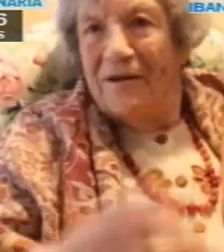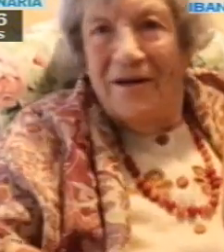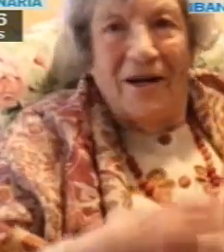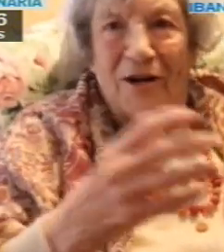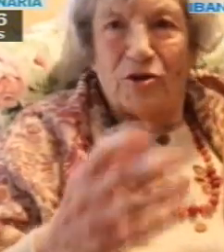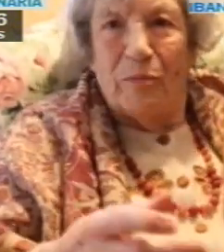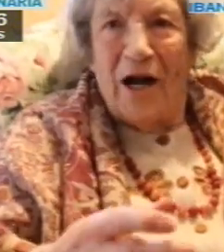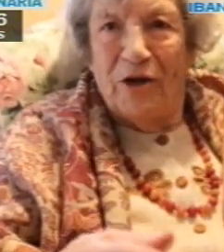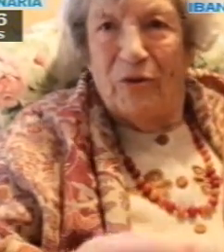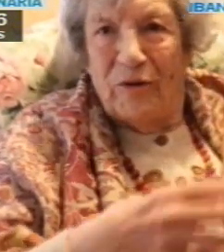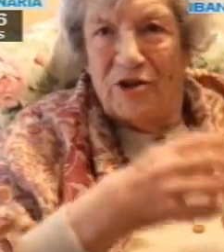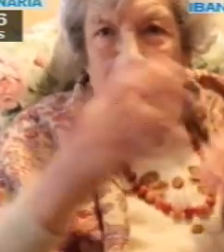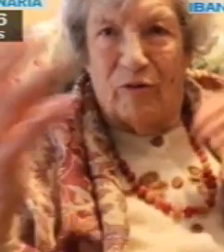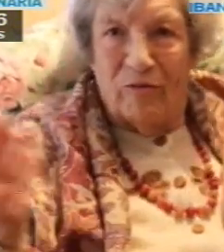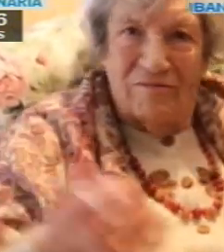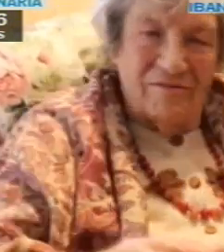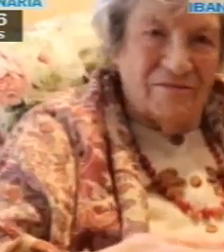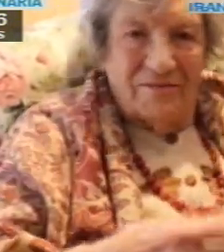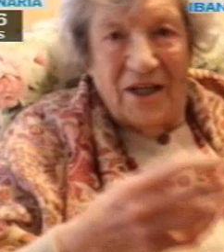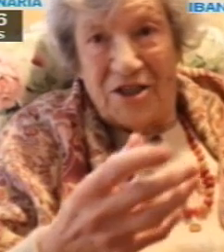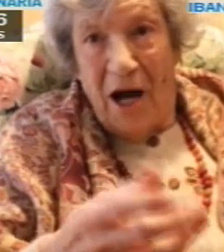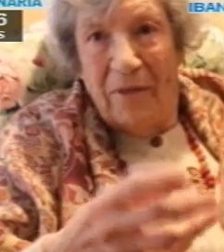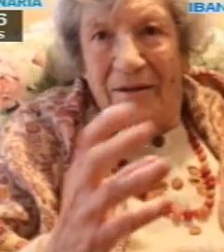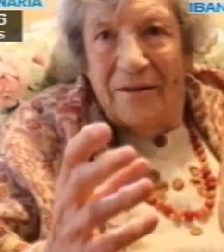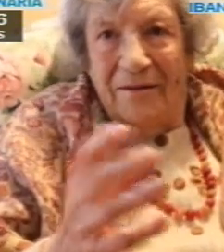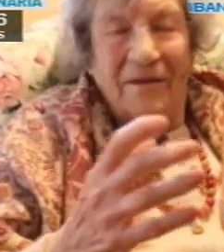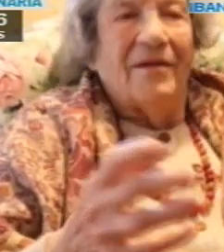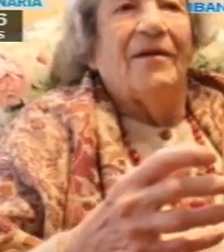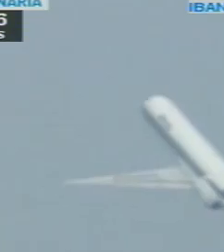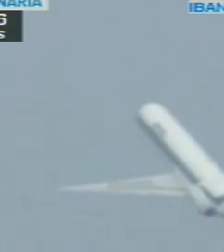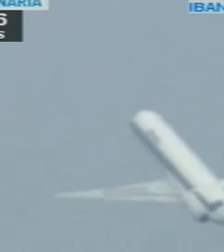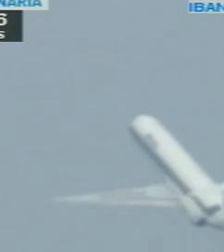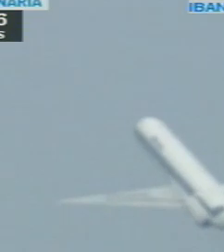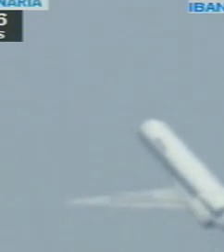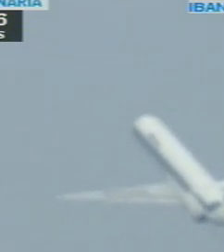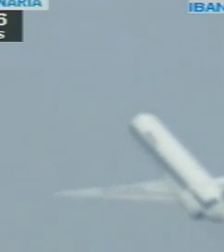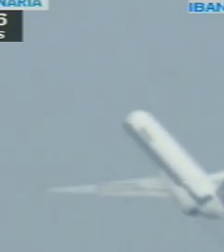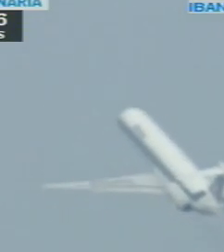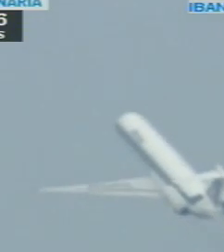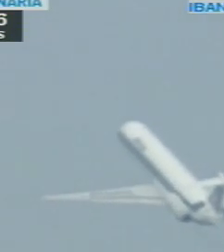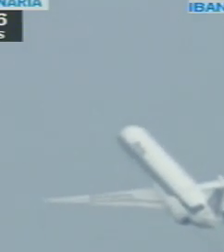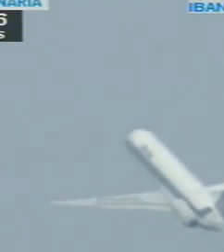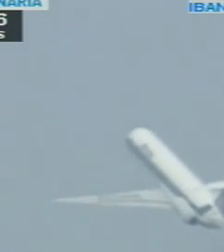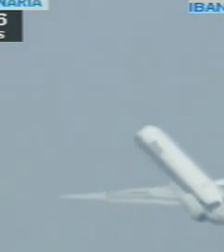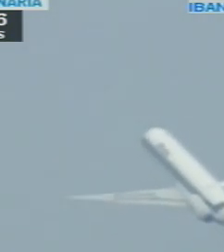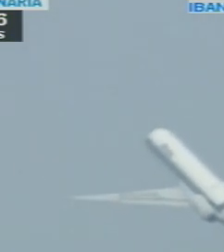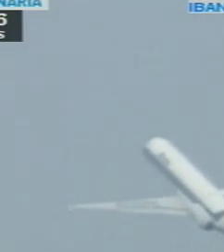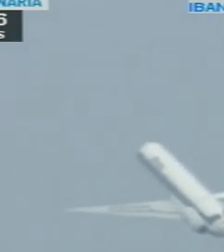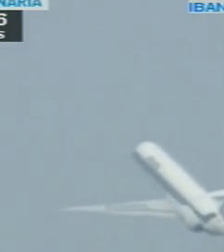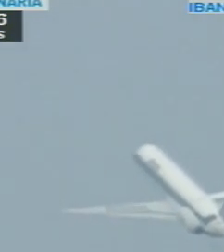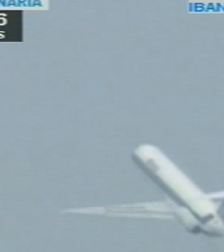Insomma, ho superato questo esame e mi ha detto, puoi volare. Festeggia